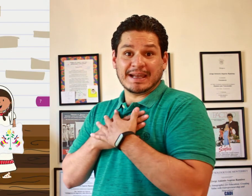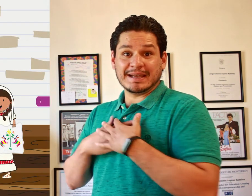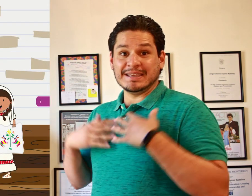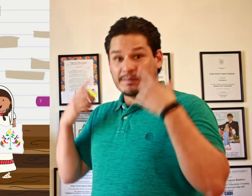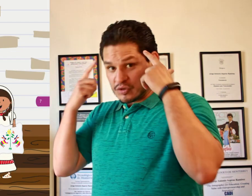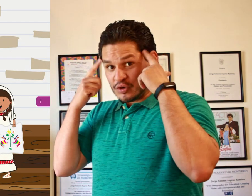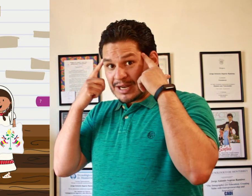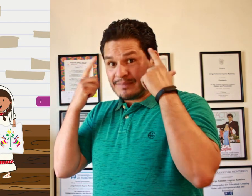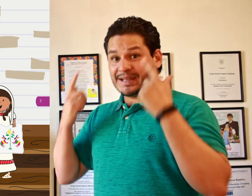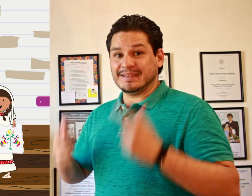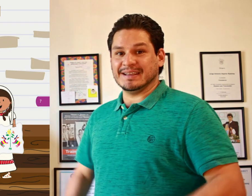y emocionalmente.